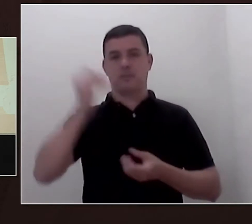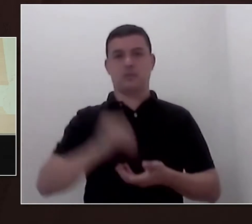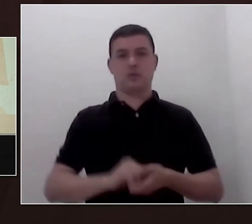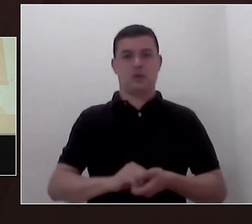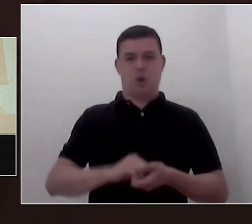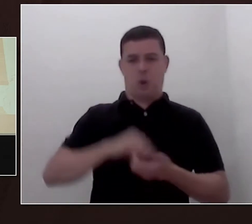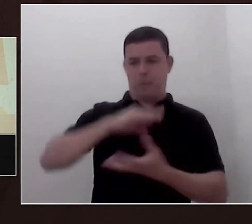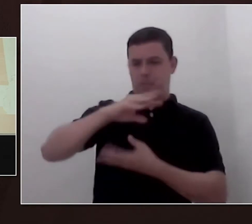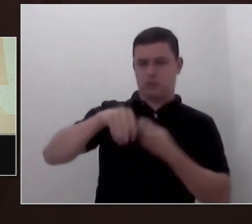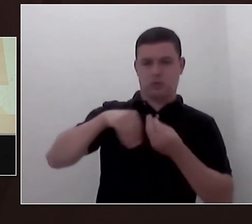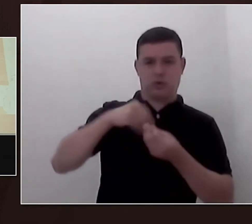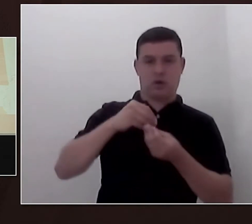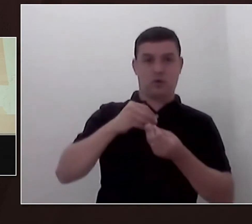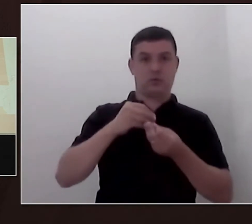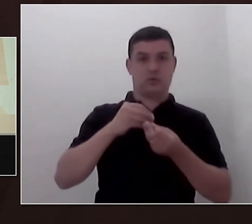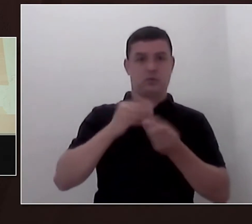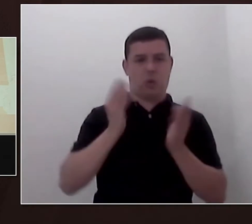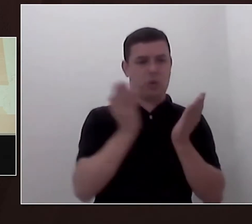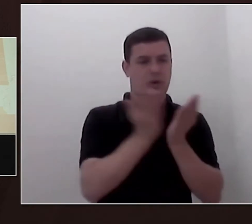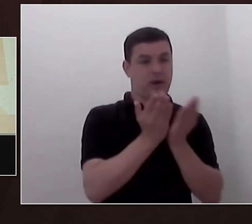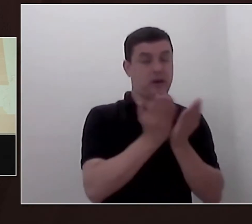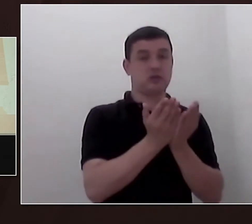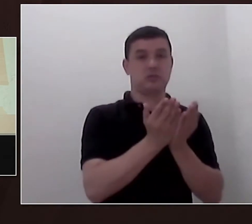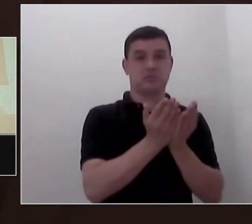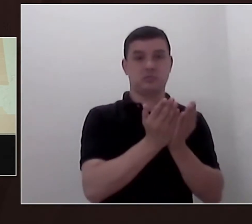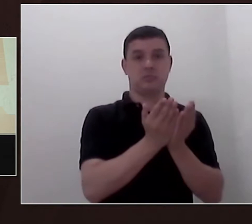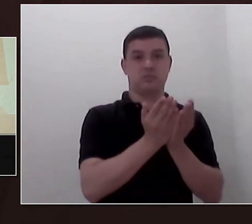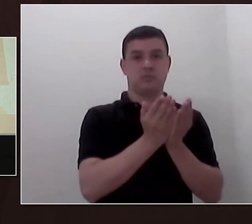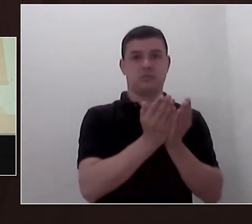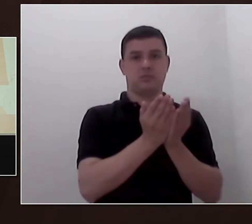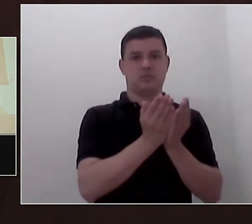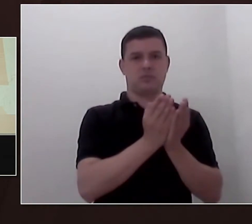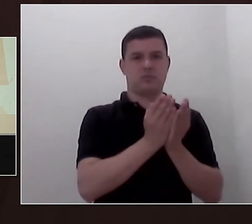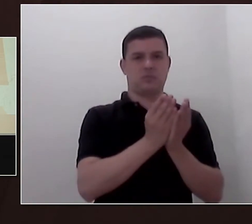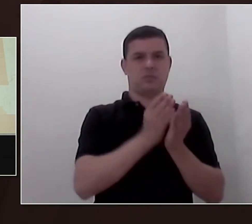e cristianismo. Era uma mistura, uma salada,